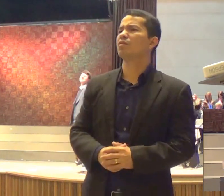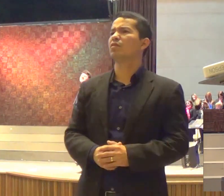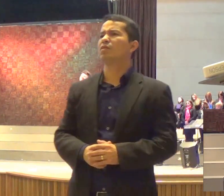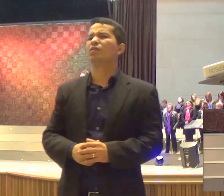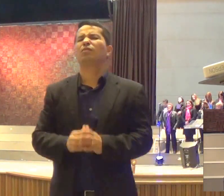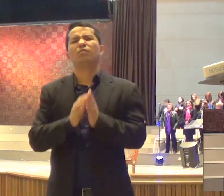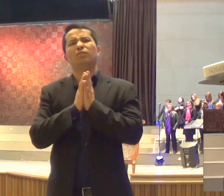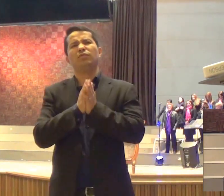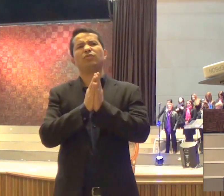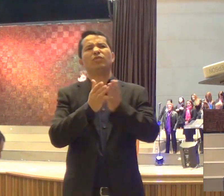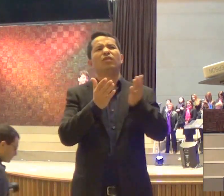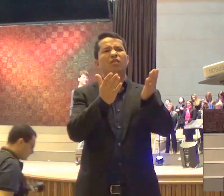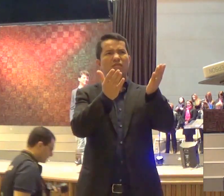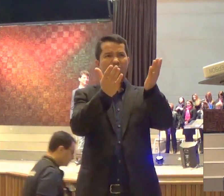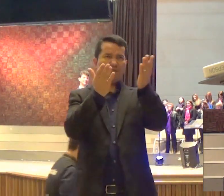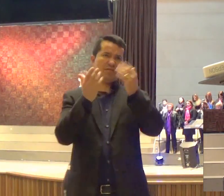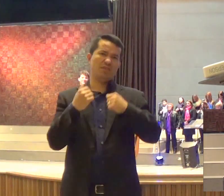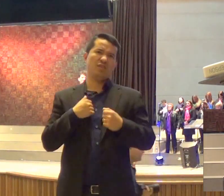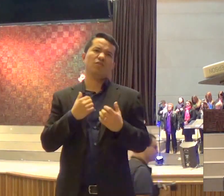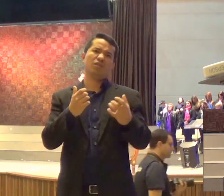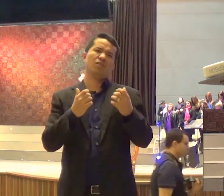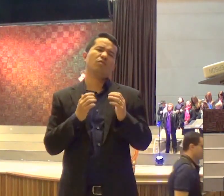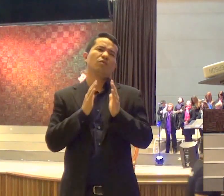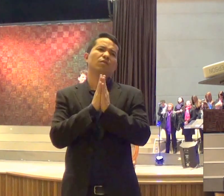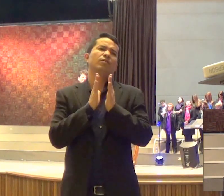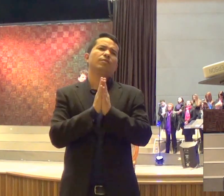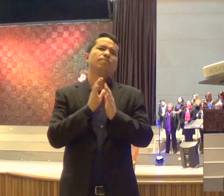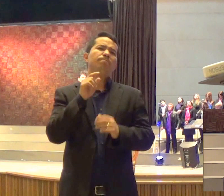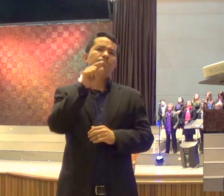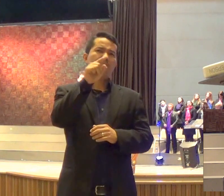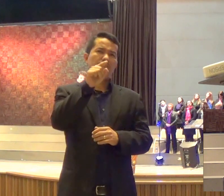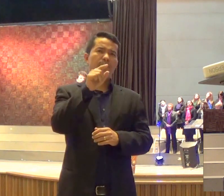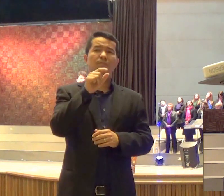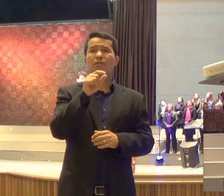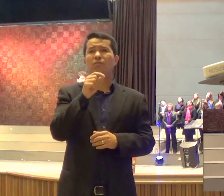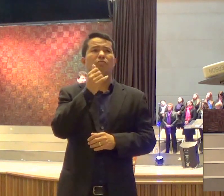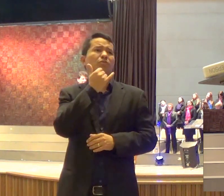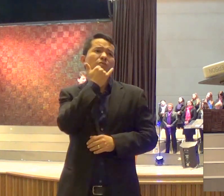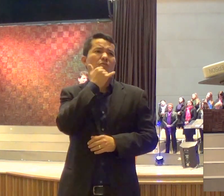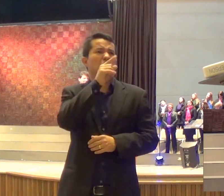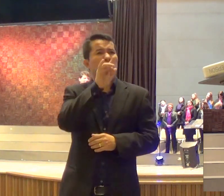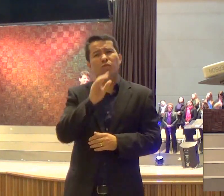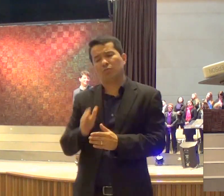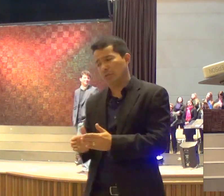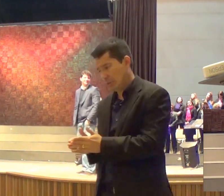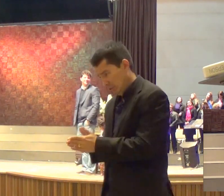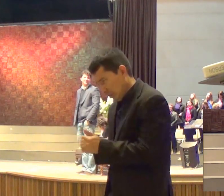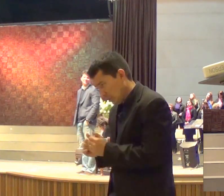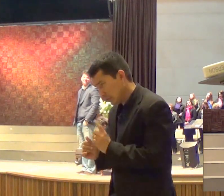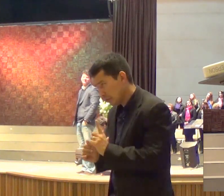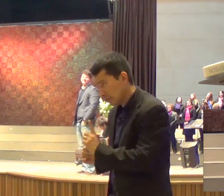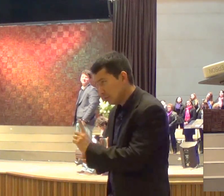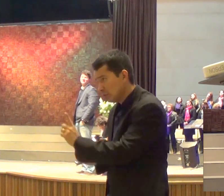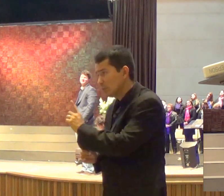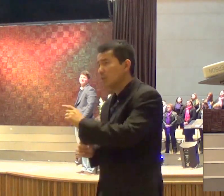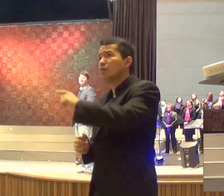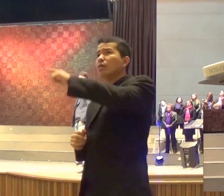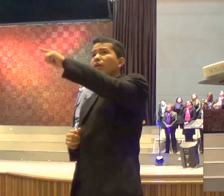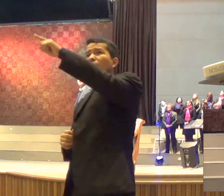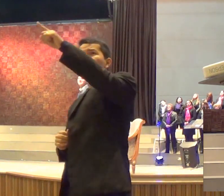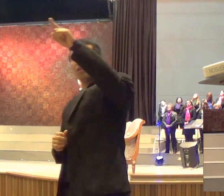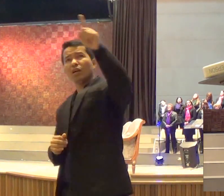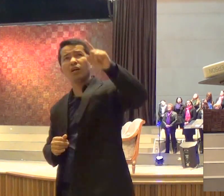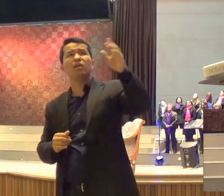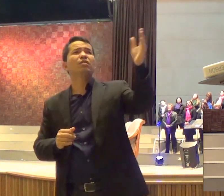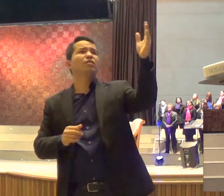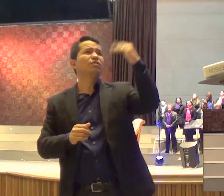a vir aqui à frente nós queremos orar por você sempre levantou a sua mão peço a licença a pessoa que está ao seu lado você que está na galeria de você até aqui